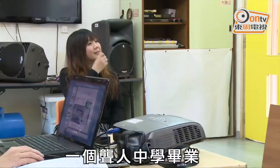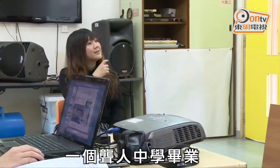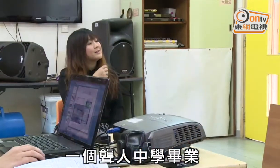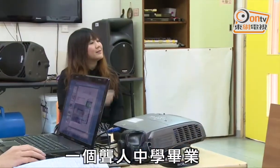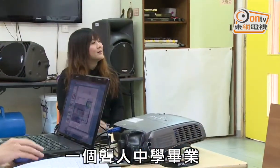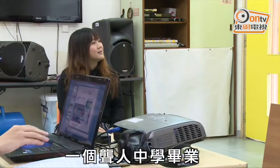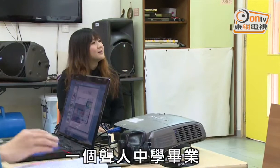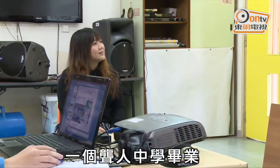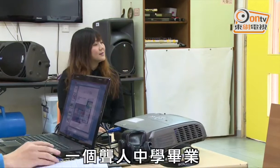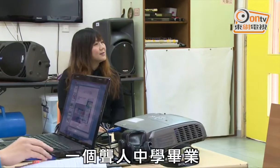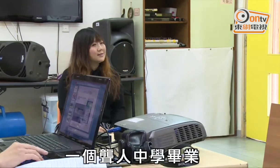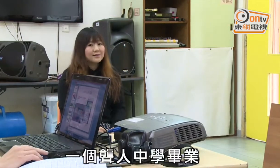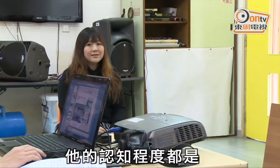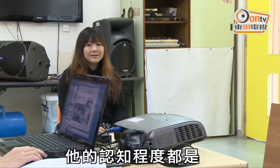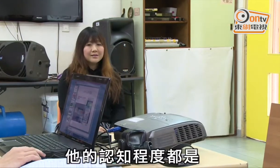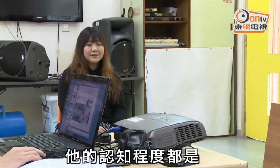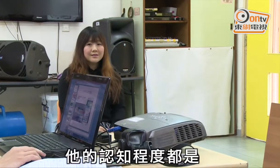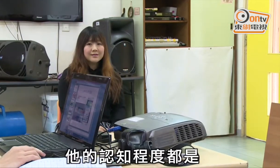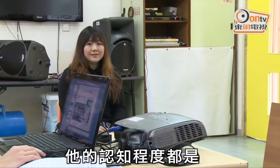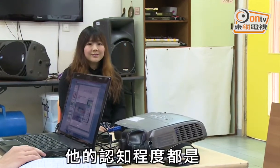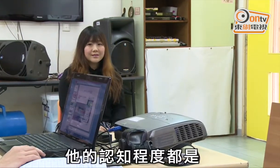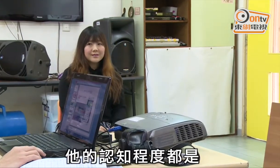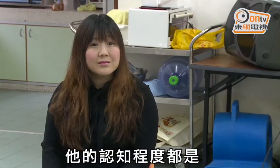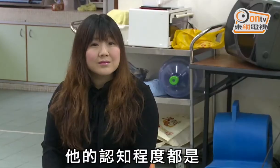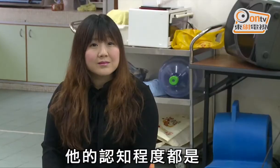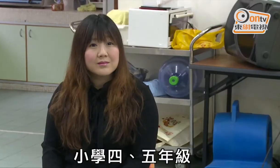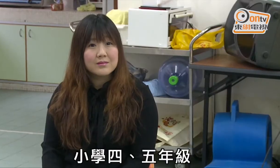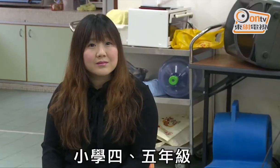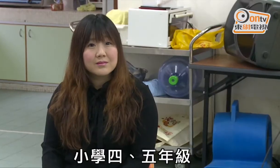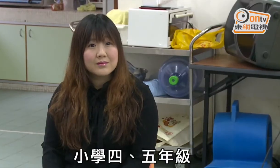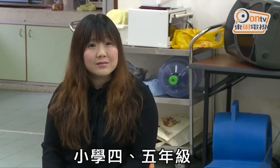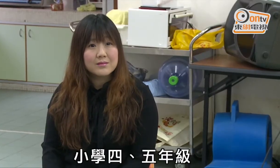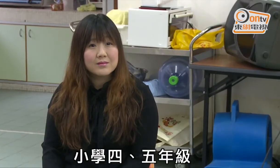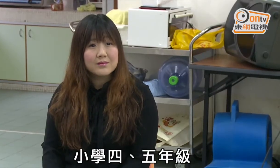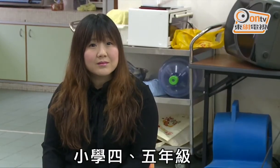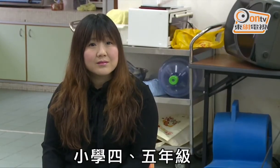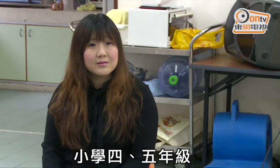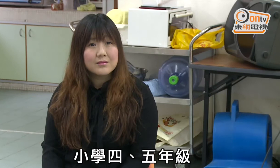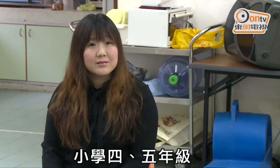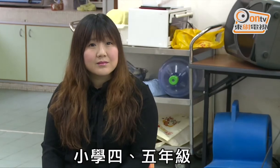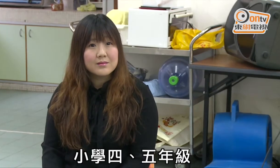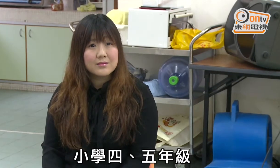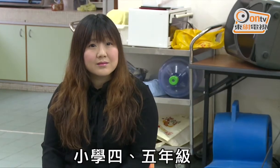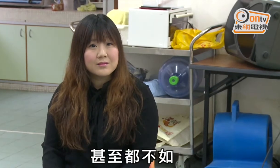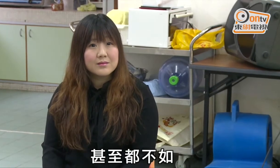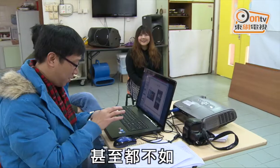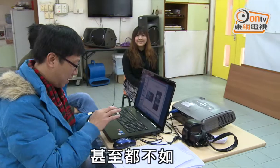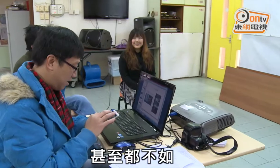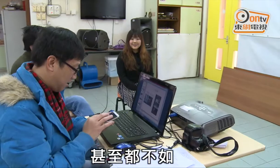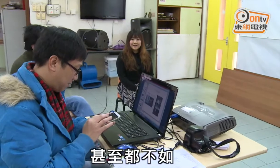學畢業咧，佢嘅認知程度咧都係好似小學4年班、5年班咁，甚至乎都畢業